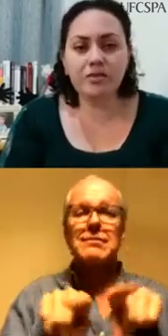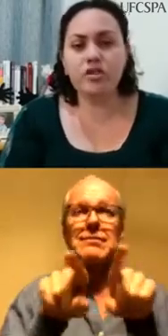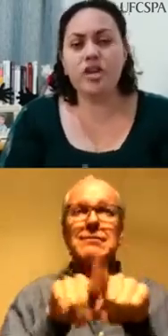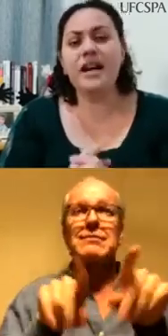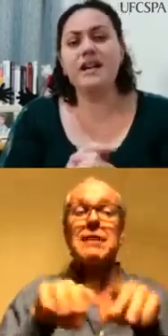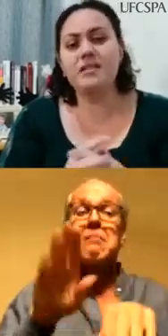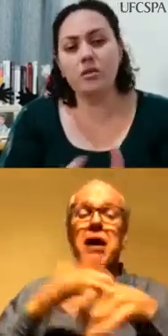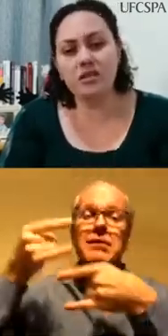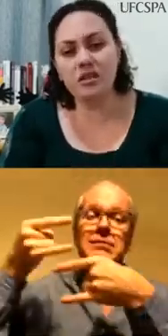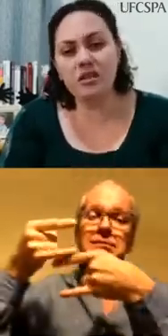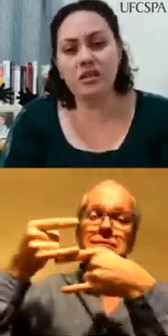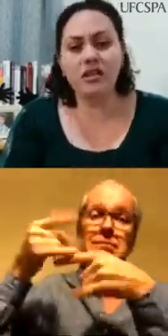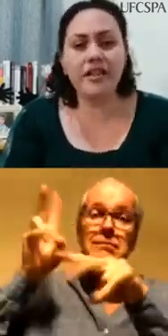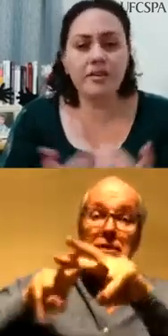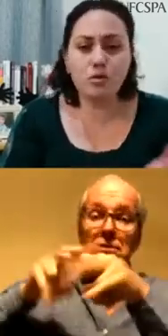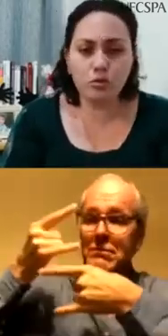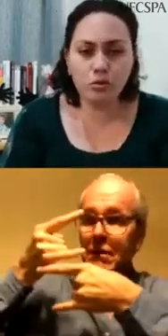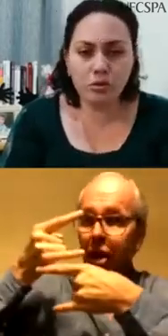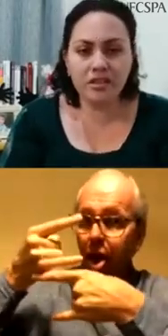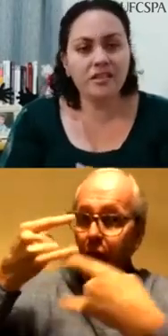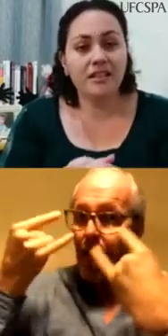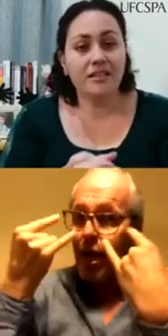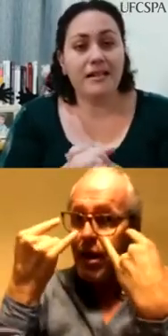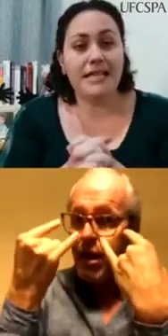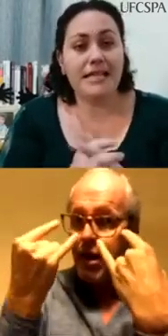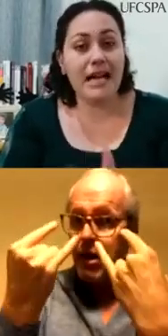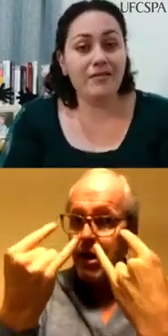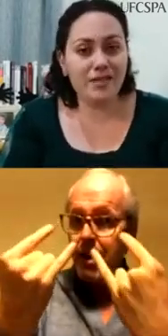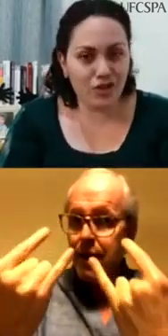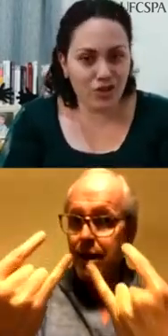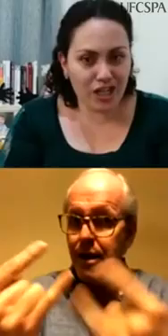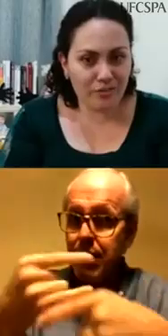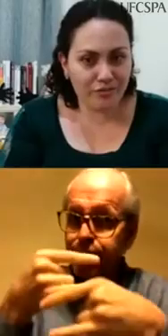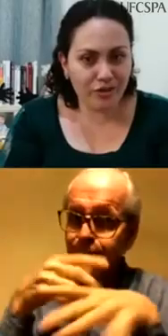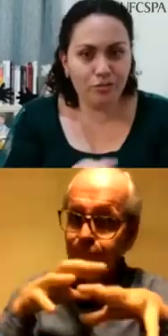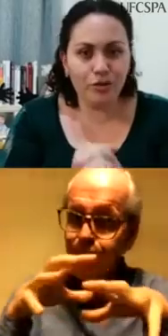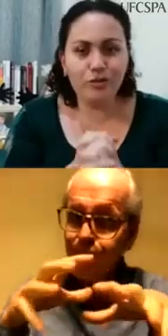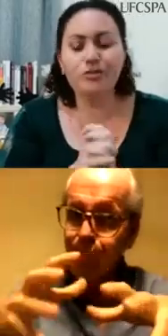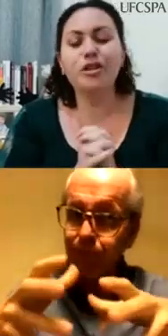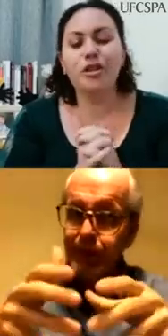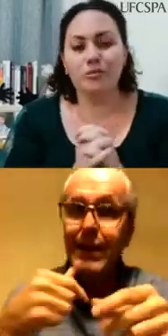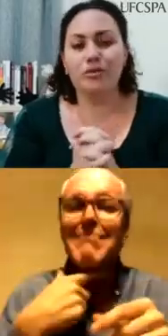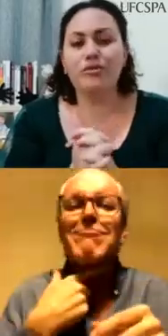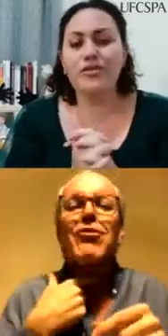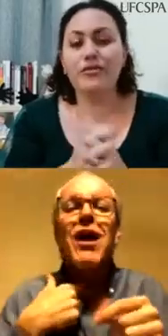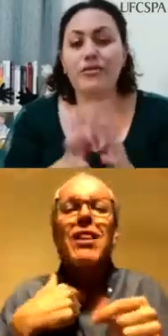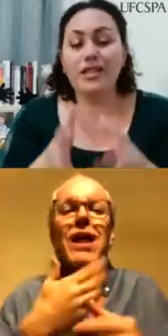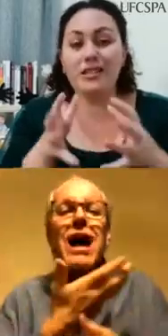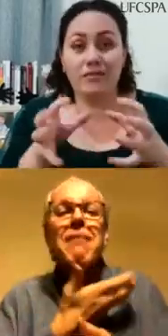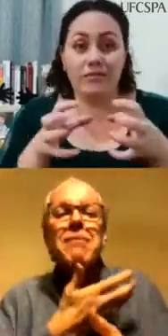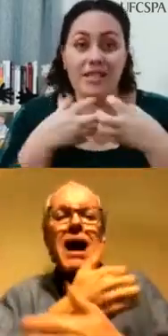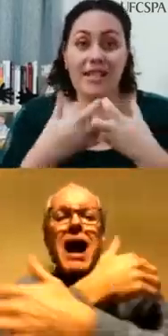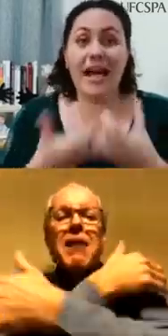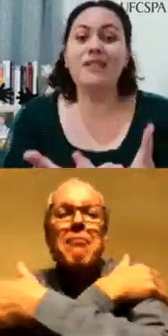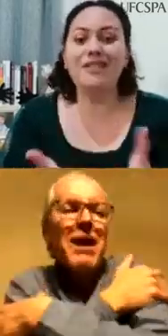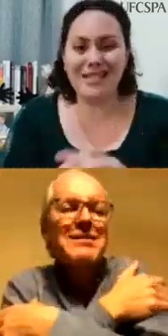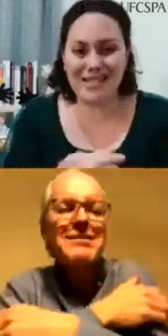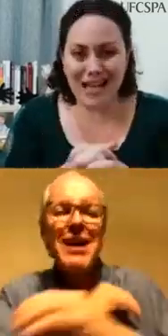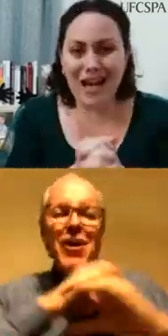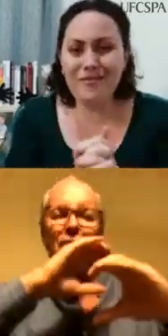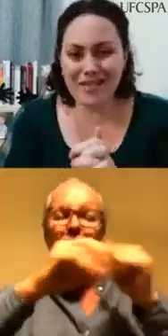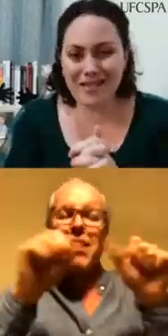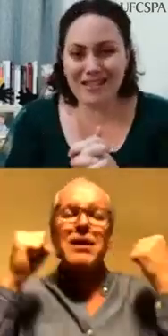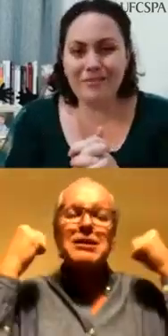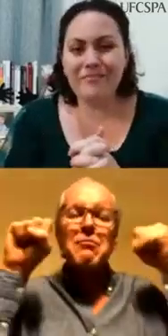Circula por dentro de casa, cozinha, lê, estuda. As lives, que a gente acaba ficando muito fixado